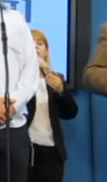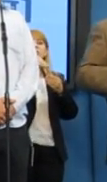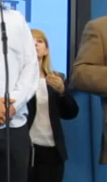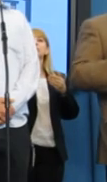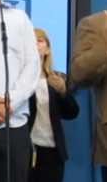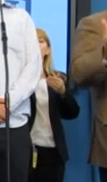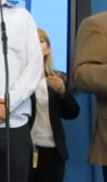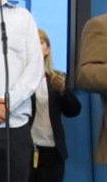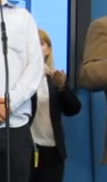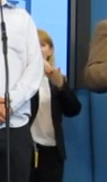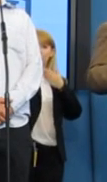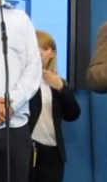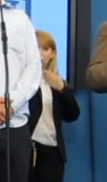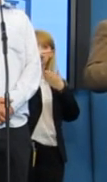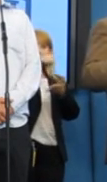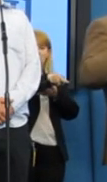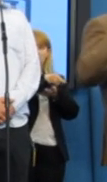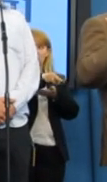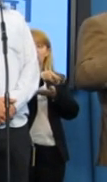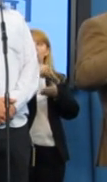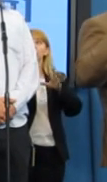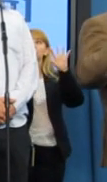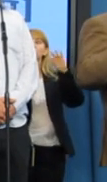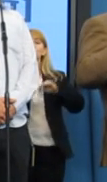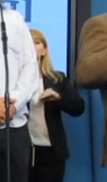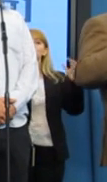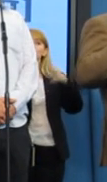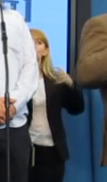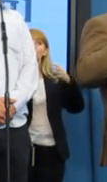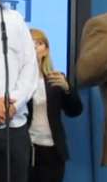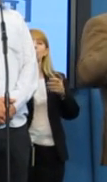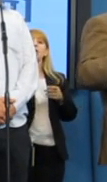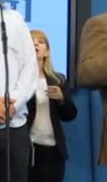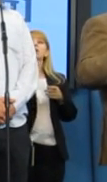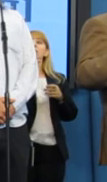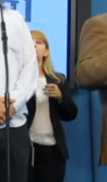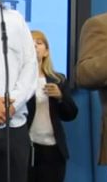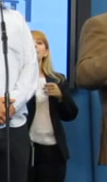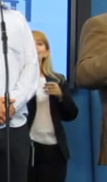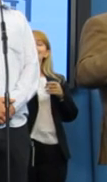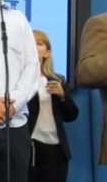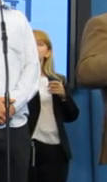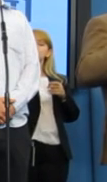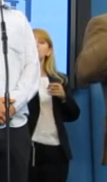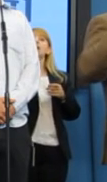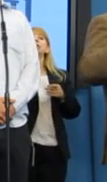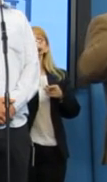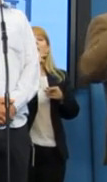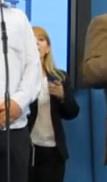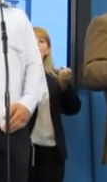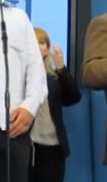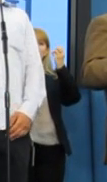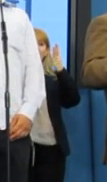została wypłacona z budżetu klubu parlamentarnego na rzecz